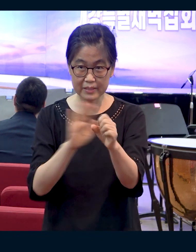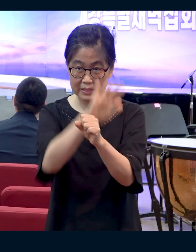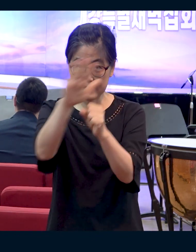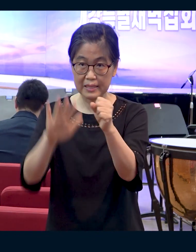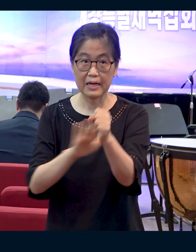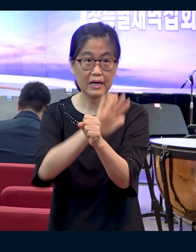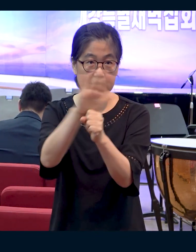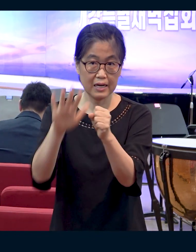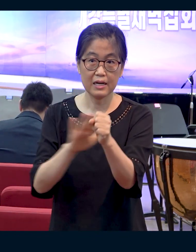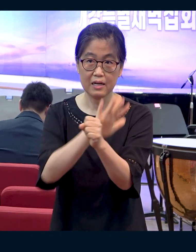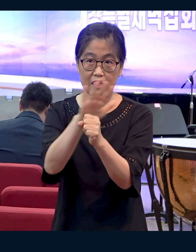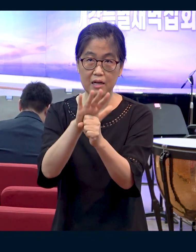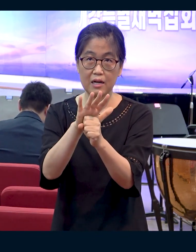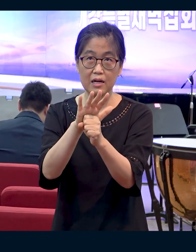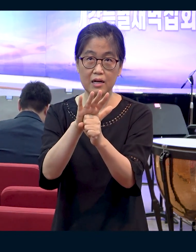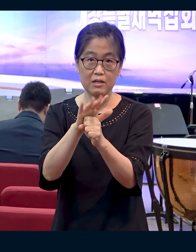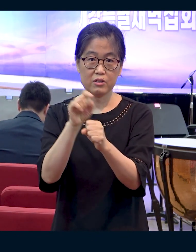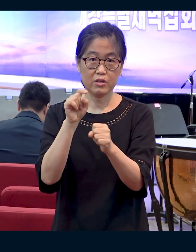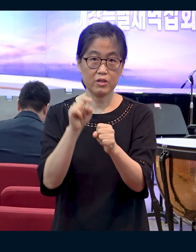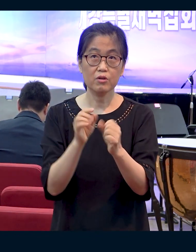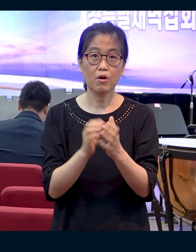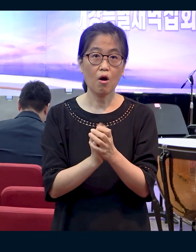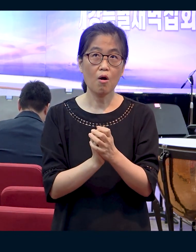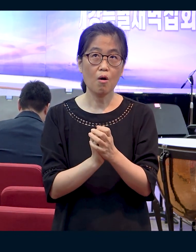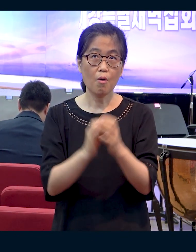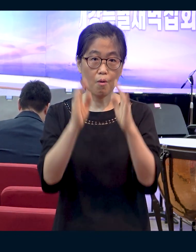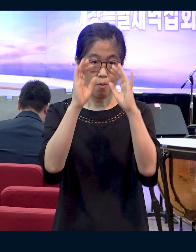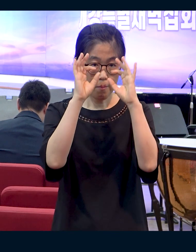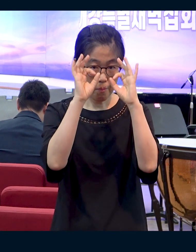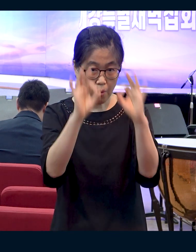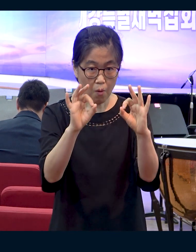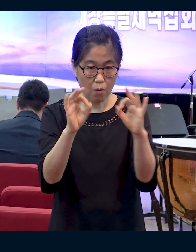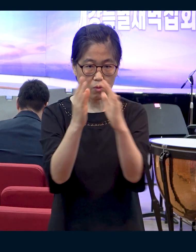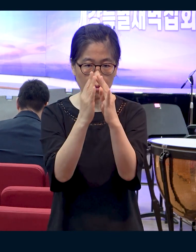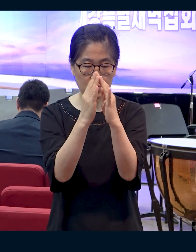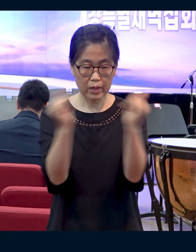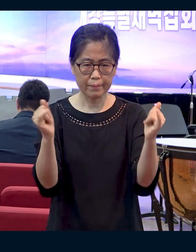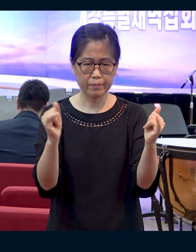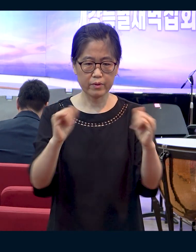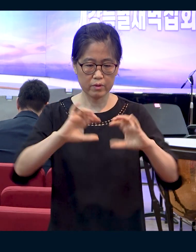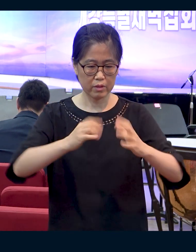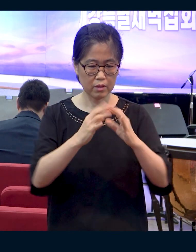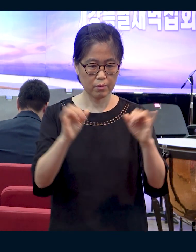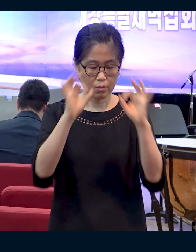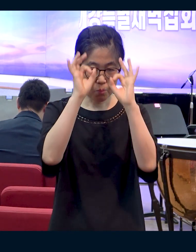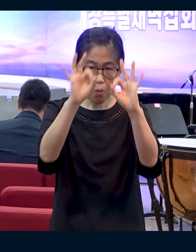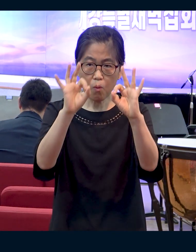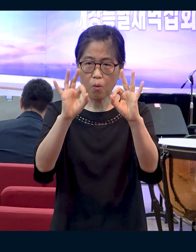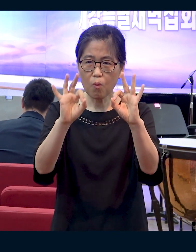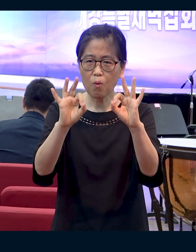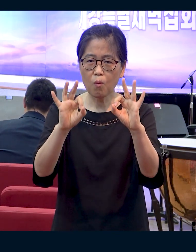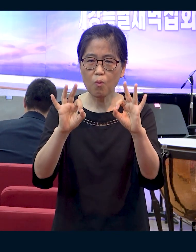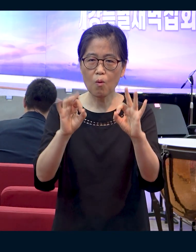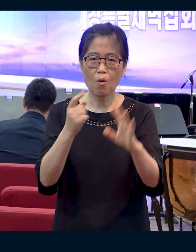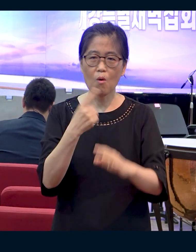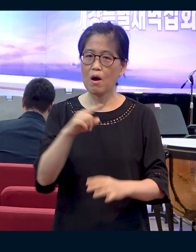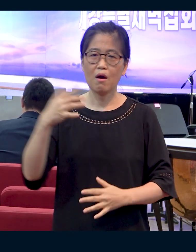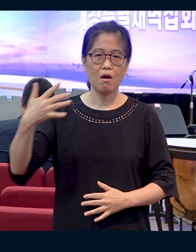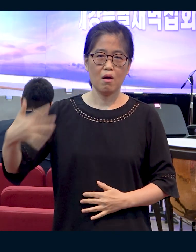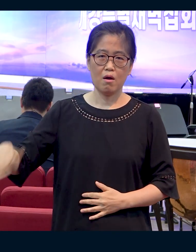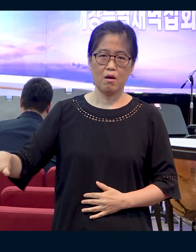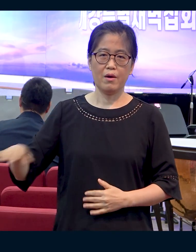빛이 세상에 딱 비치면 사람들이 와 하고 감동하는 빛이 된다는 거예요.